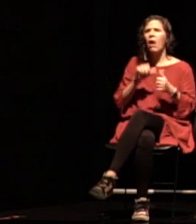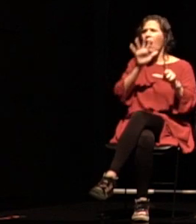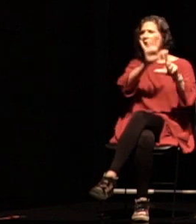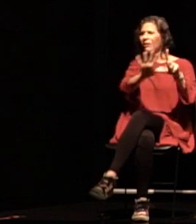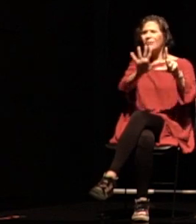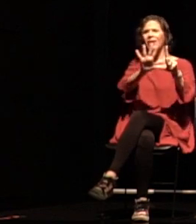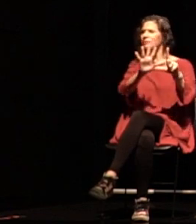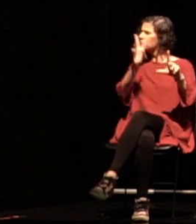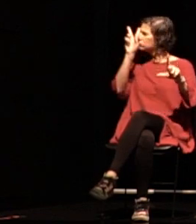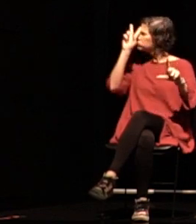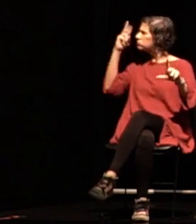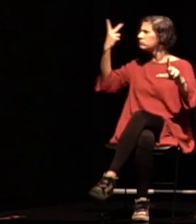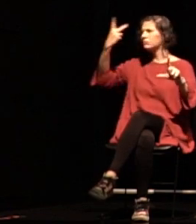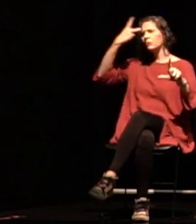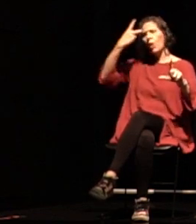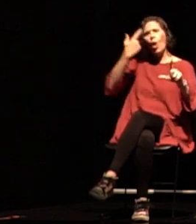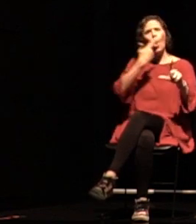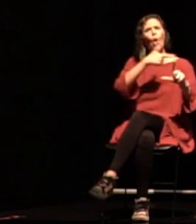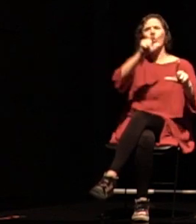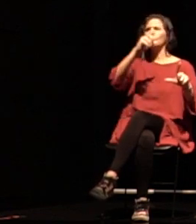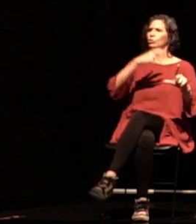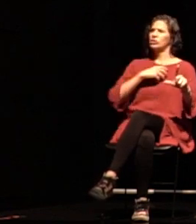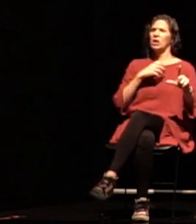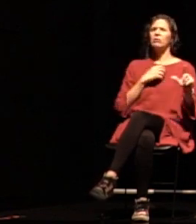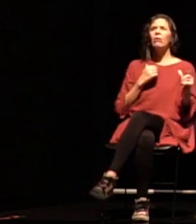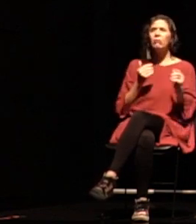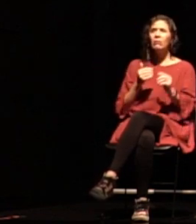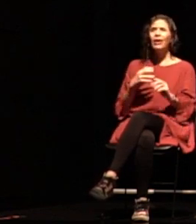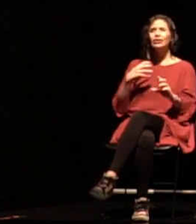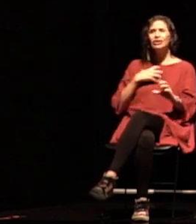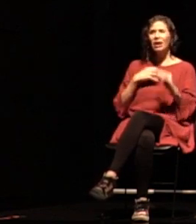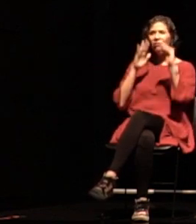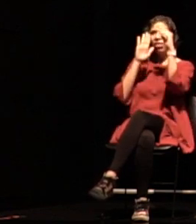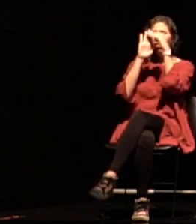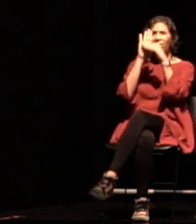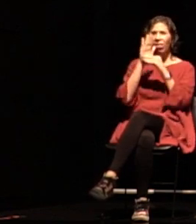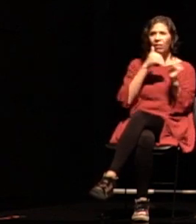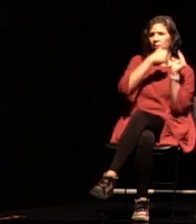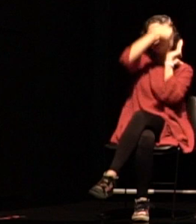essas fórmulas, né, que subalternizam, que subjugam